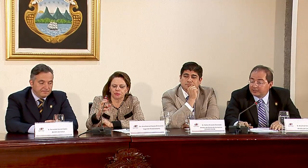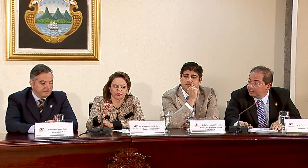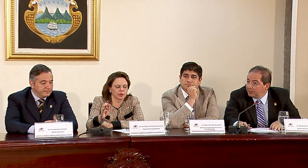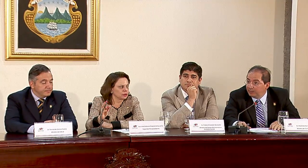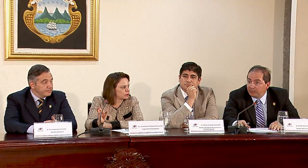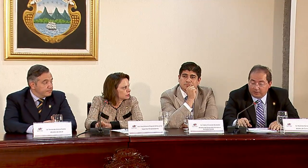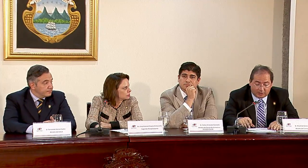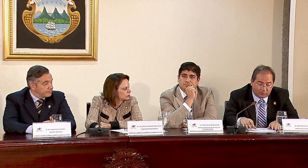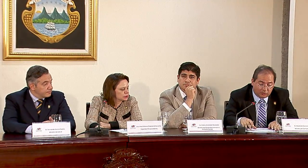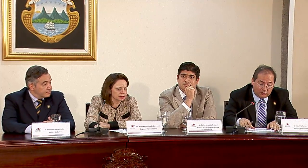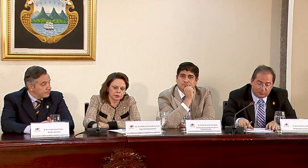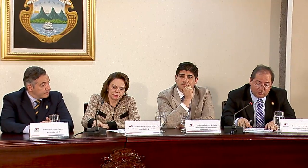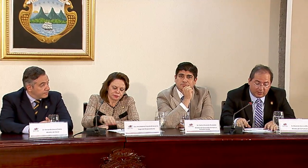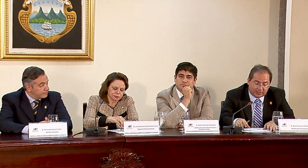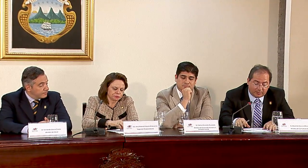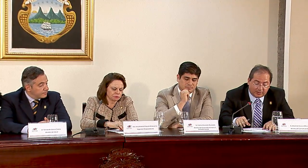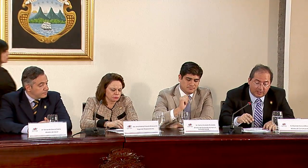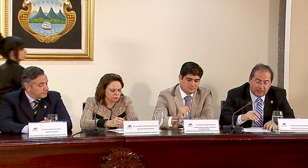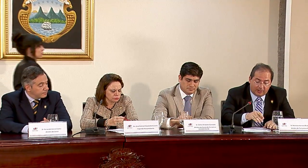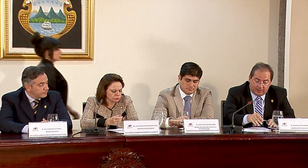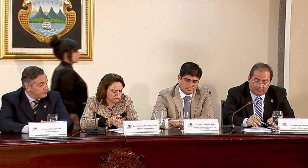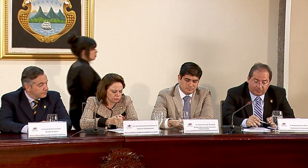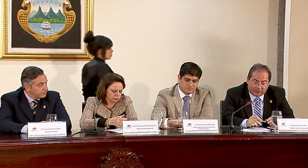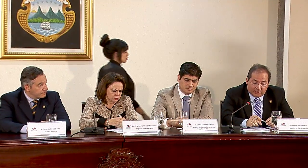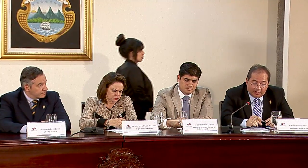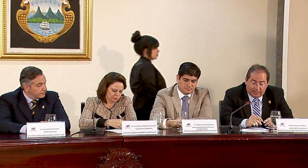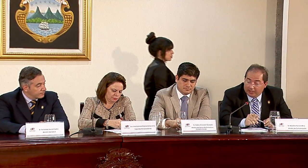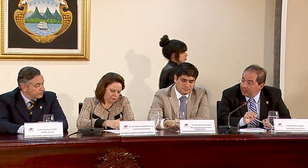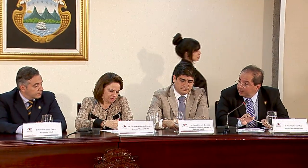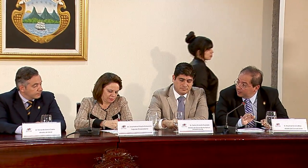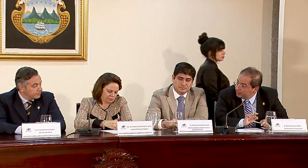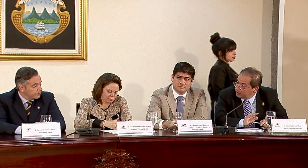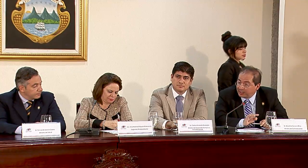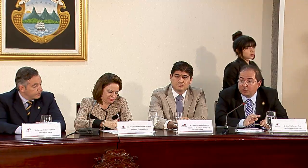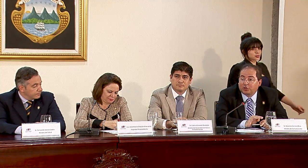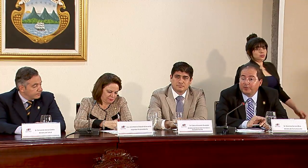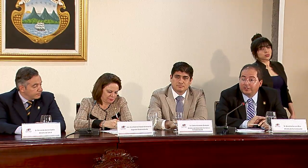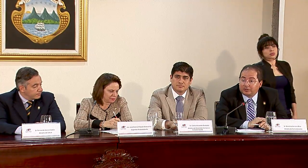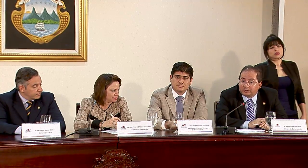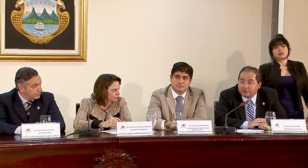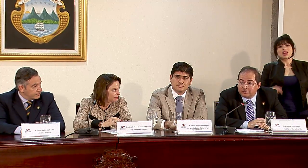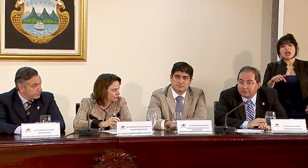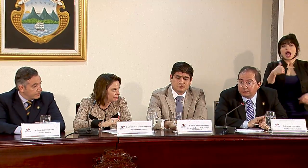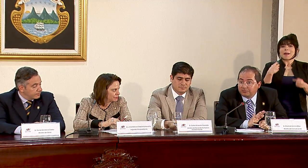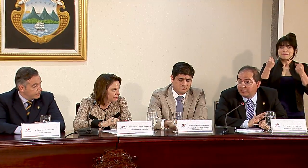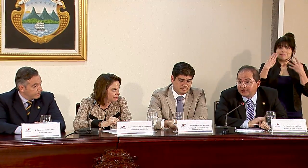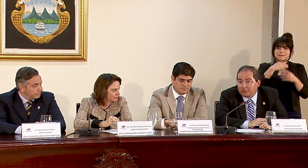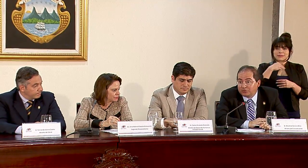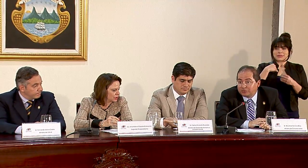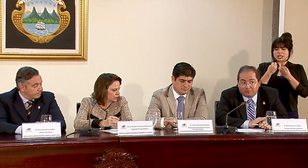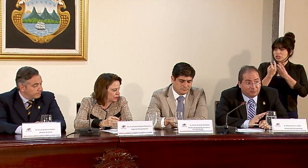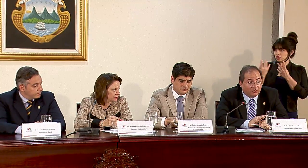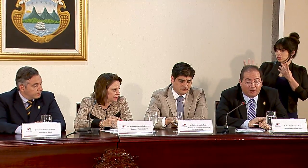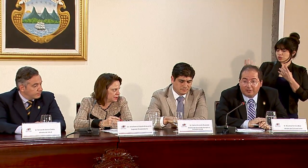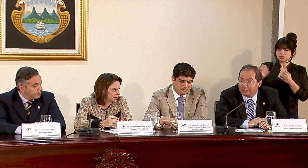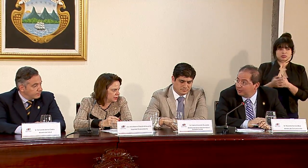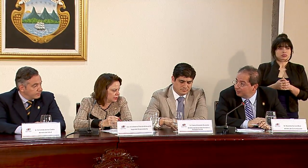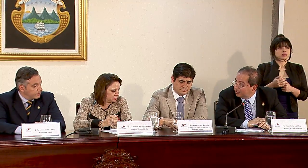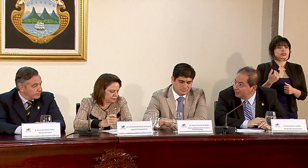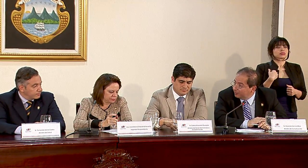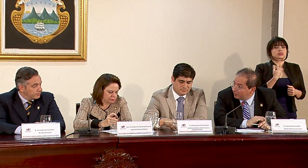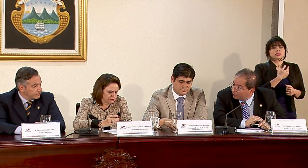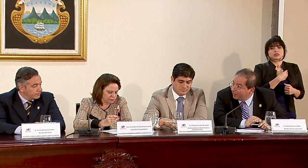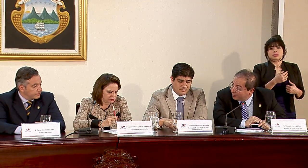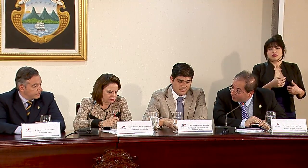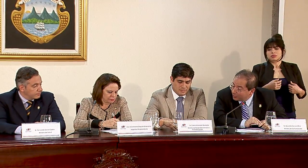gracias le respondo en primer lugar Carmen aquí hay cuatro ministros que estamos totalmente